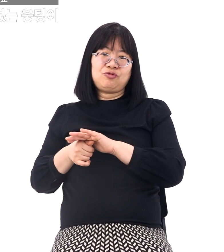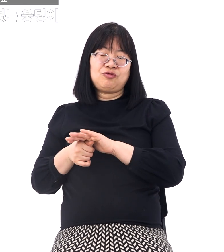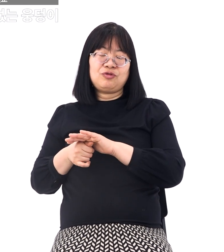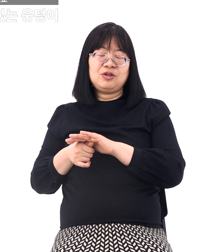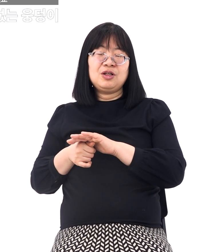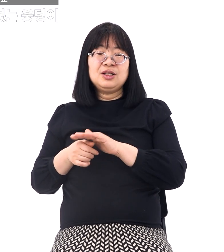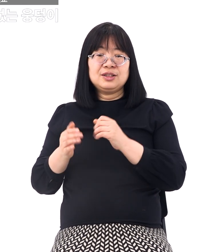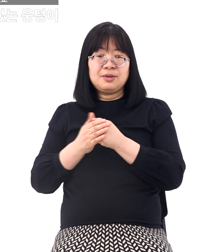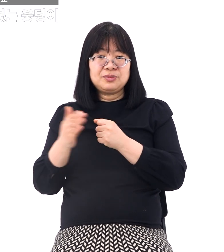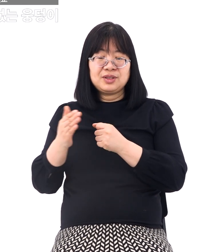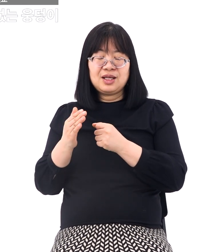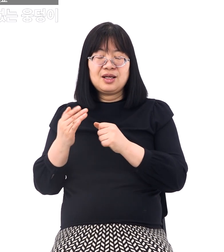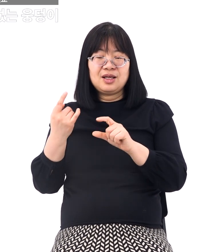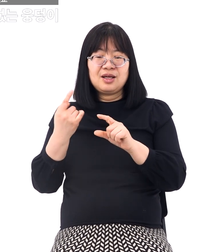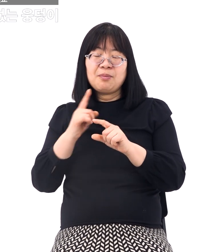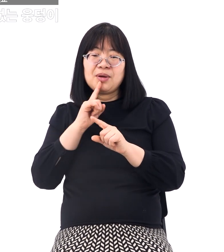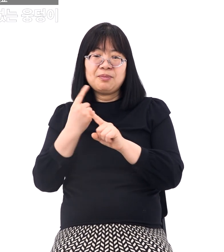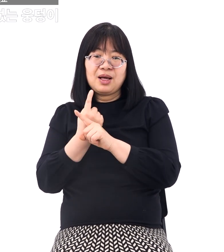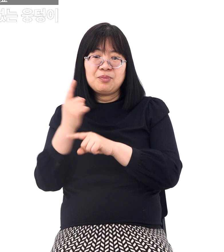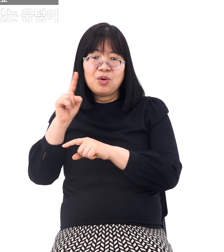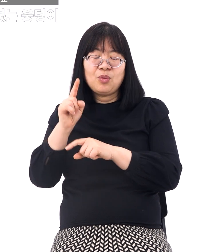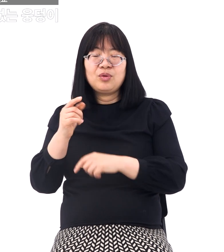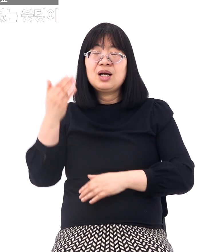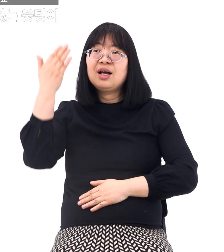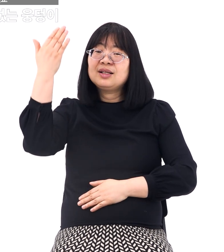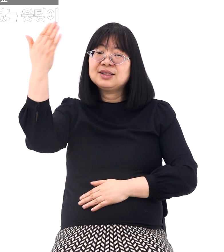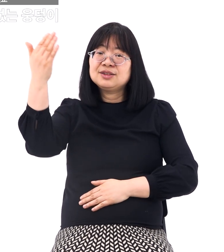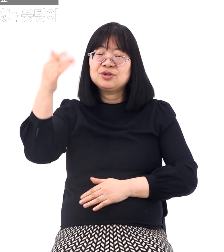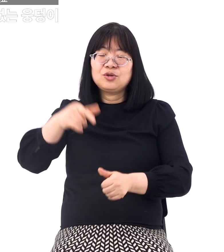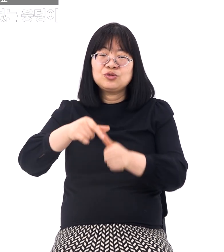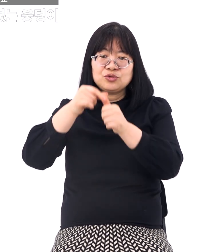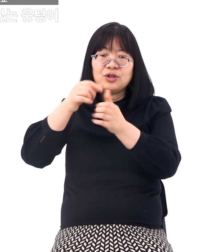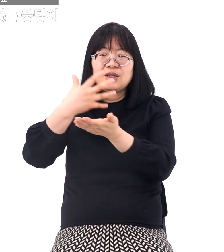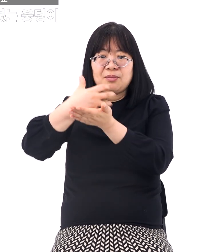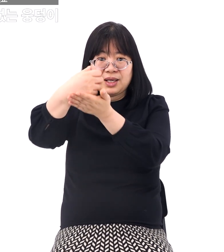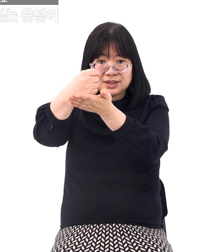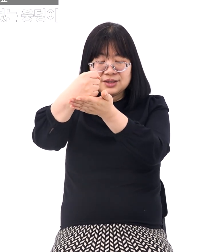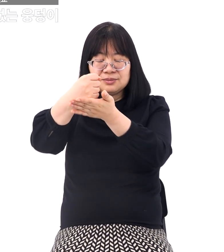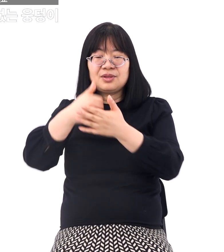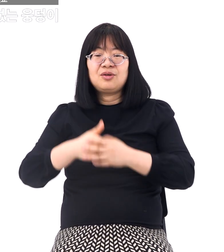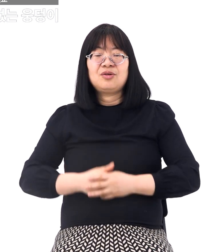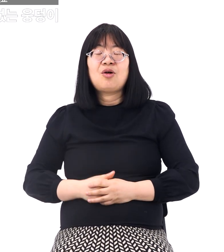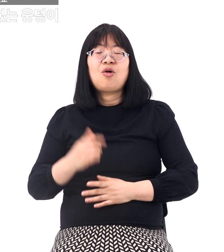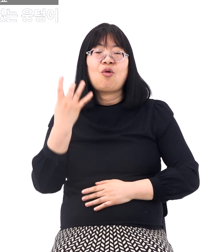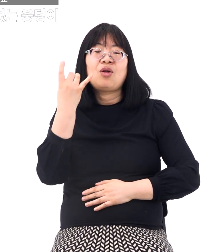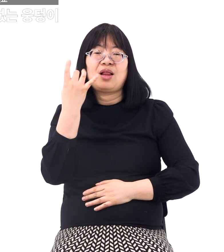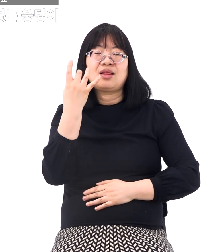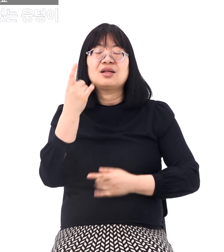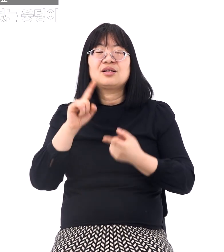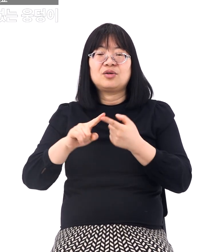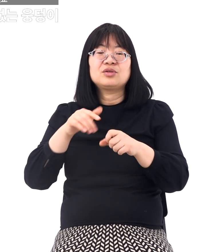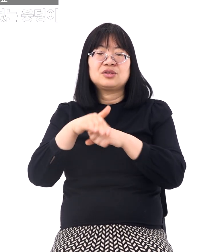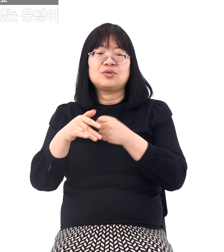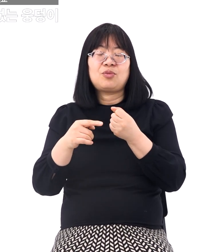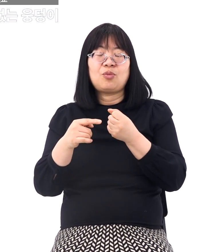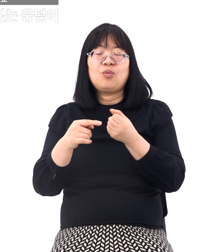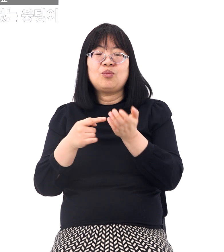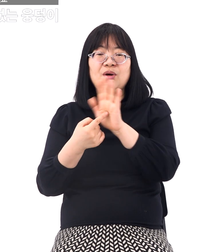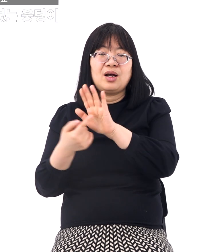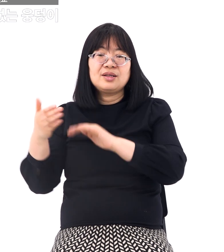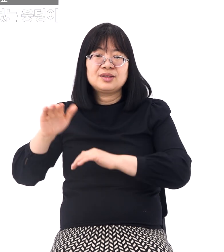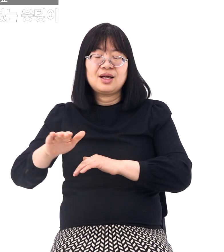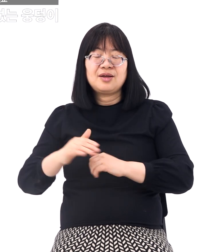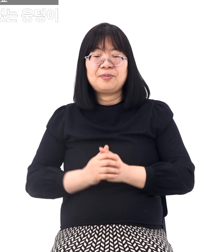돼야 되냐면, 그는 구원을 받으시며 이렇게 번역이 돼야 돼요, 원래는. 근데 이게